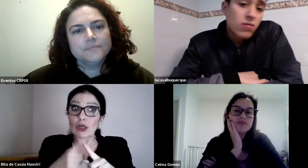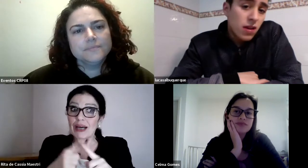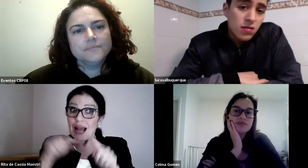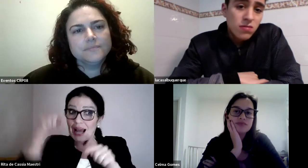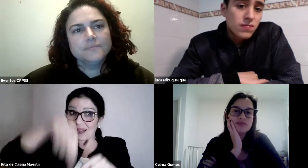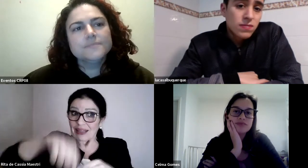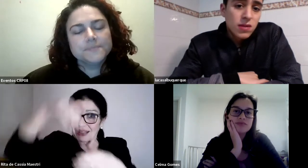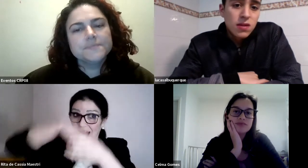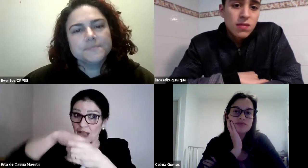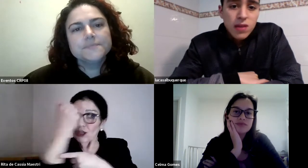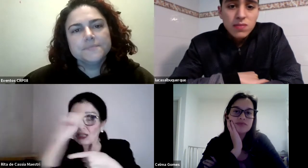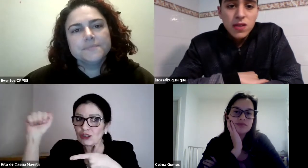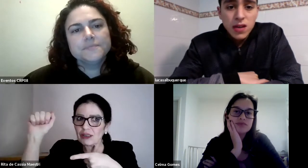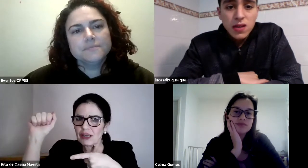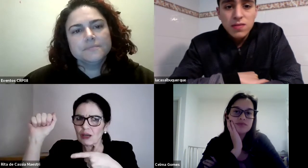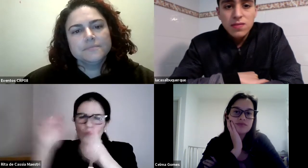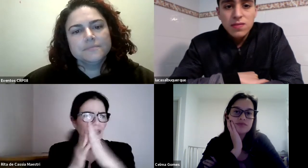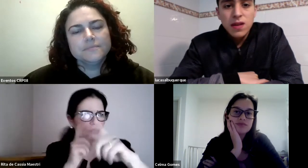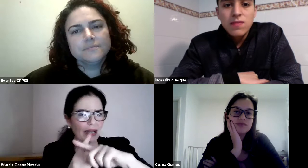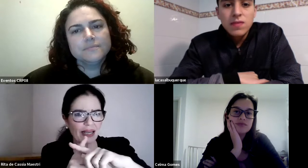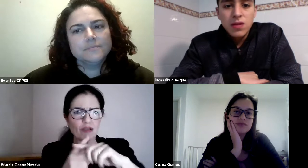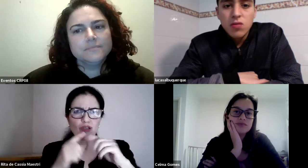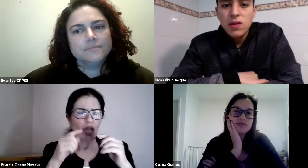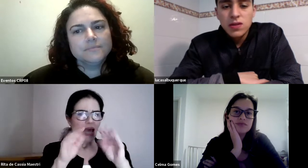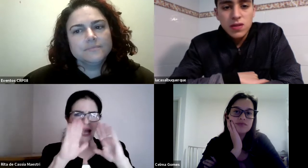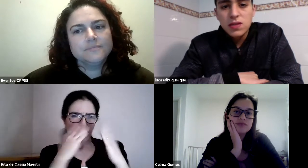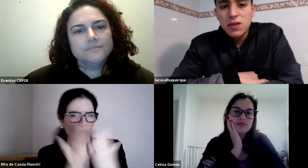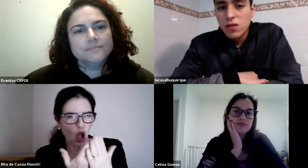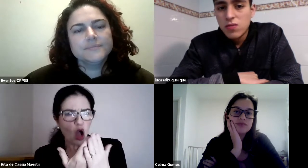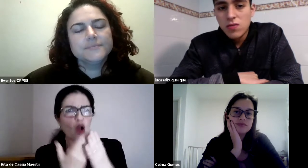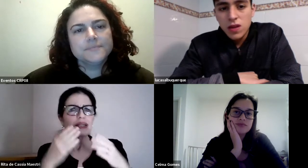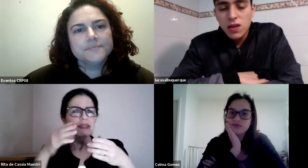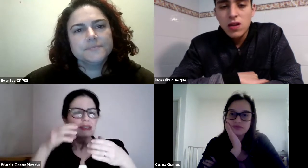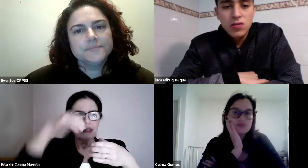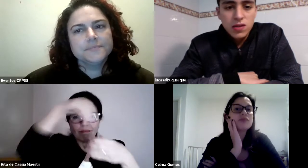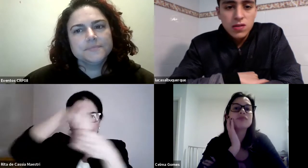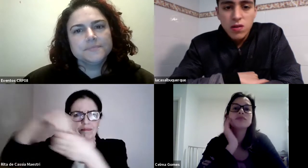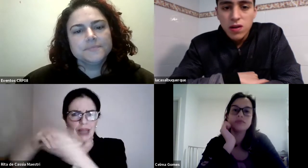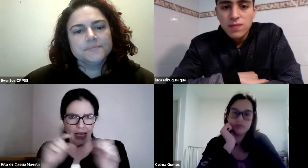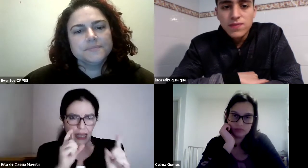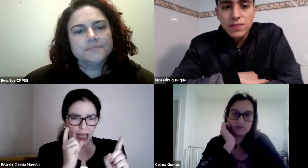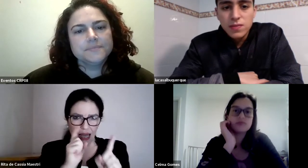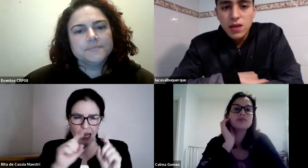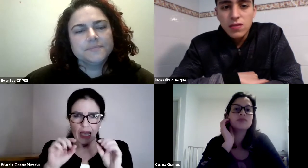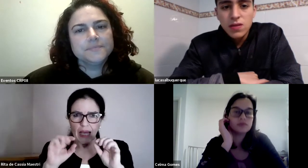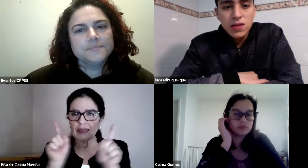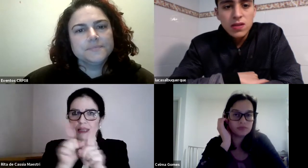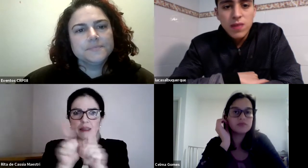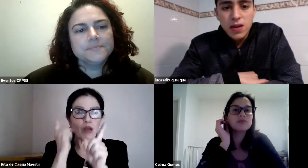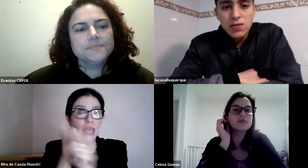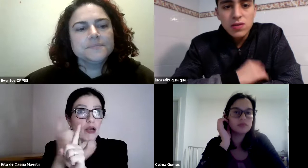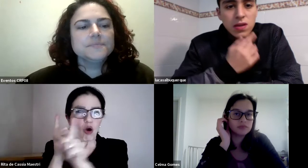ter contato mesmo que aqui, né? Ou na associação, ou na igreja, ou na escola, dentro